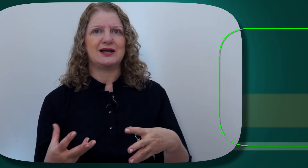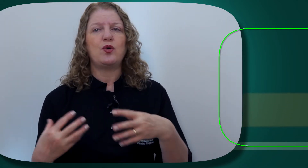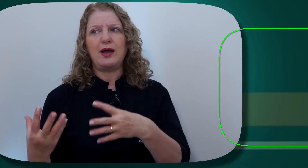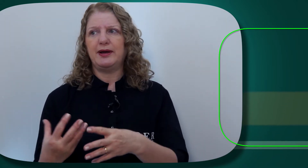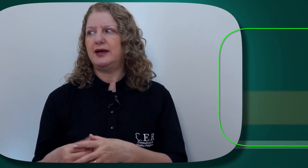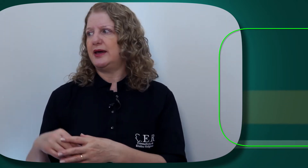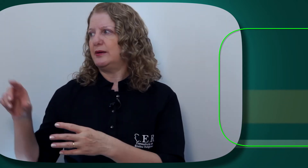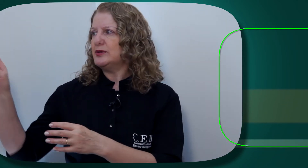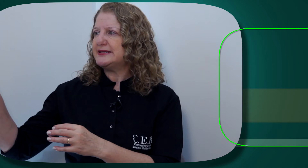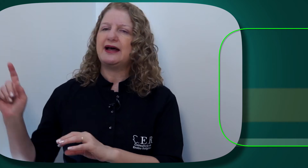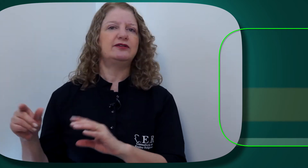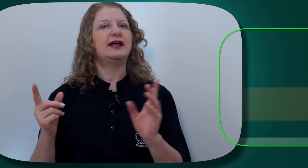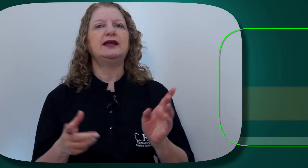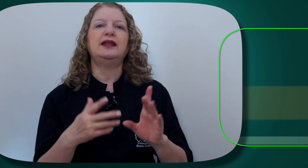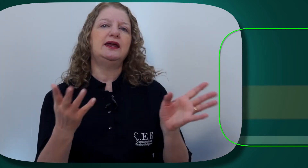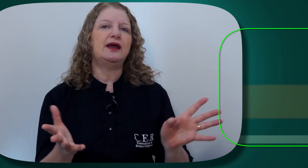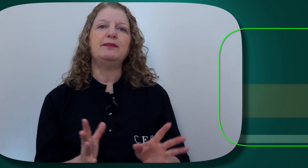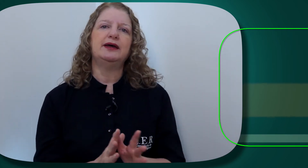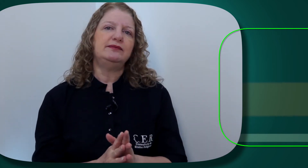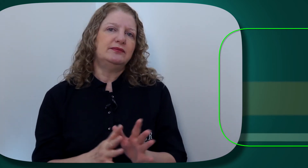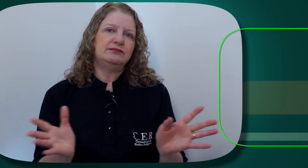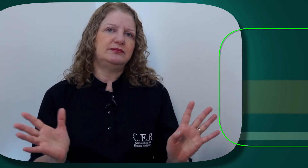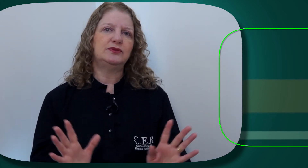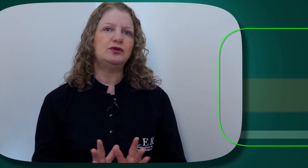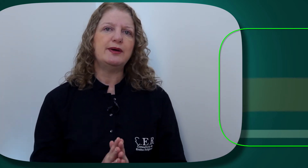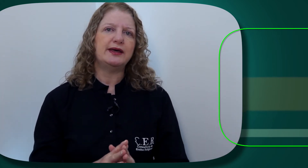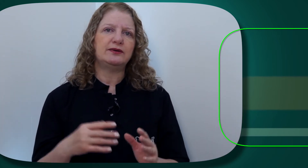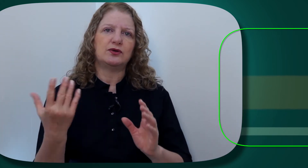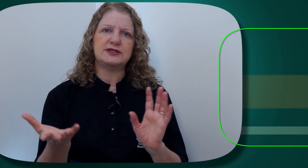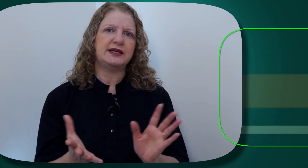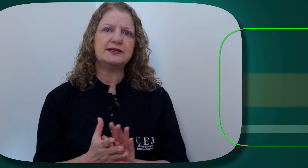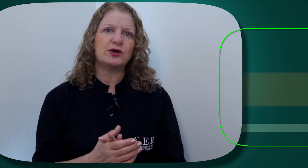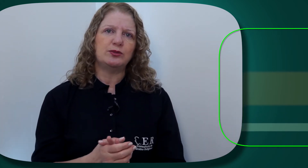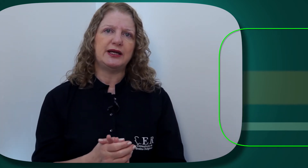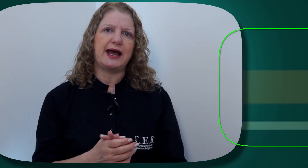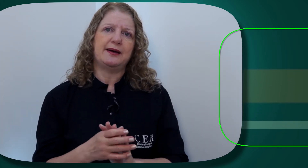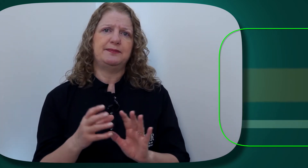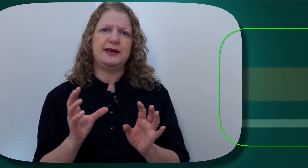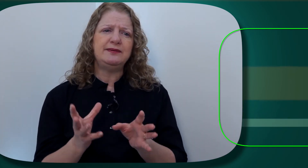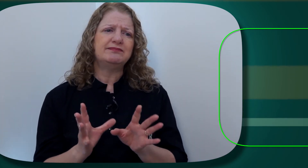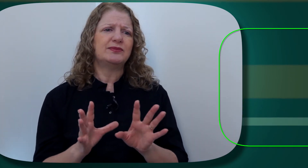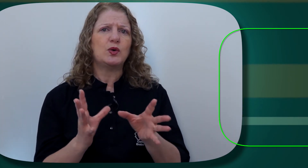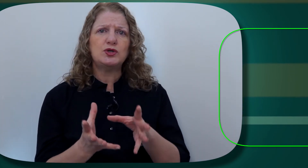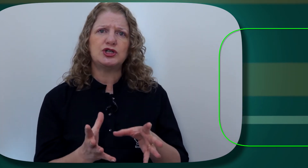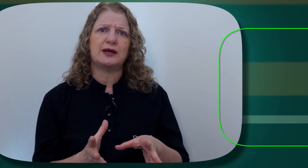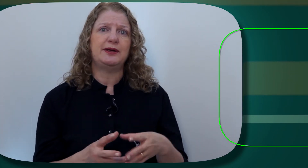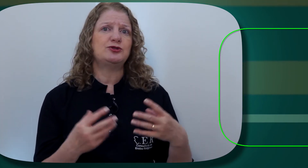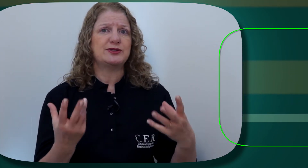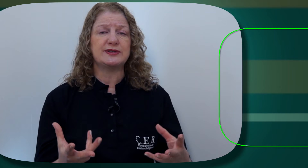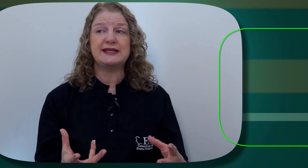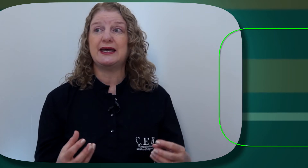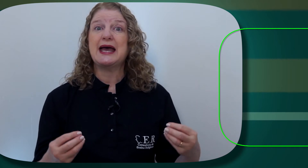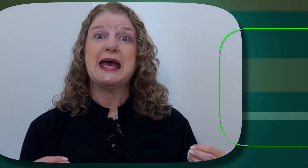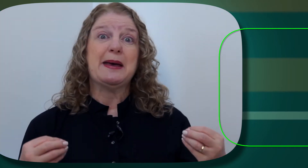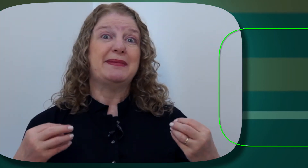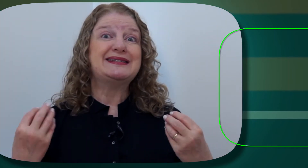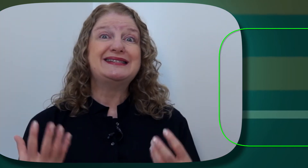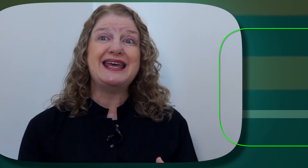com a mãe, ela mostrava o que ela queria, a mãe, tudo bem, conseguia se comunicar, bem rusticamente, mas conseguia. Mas